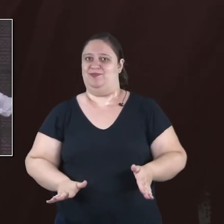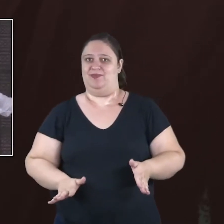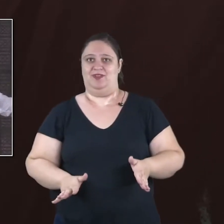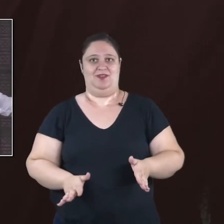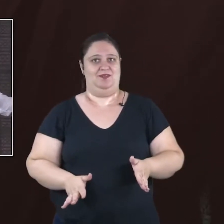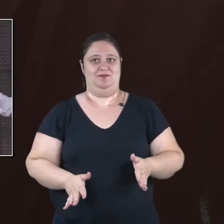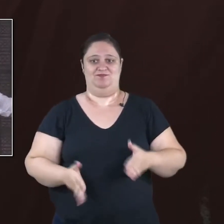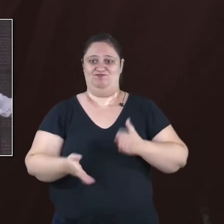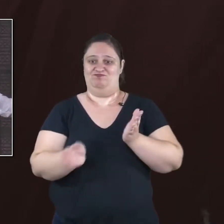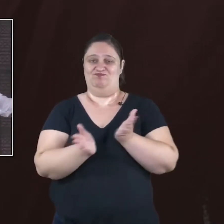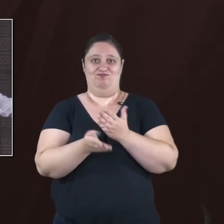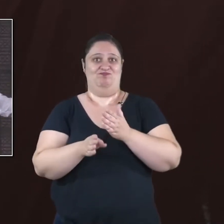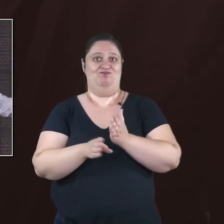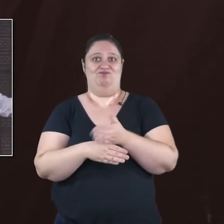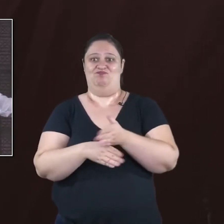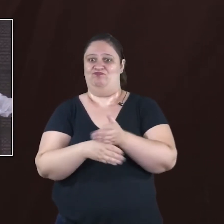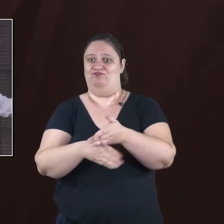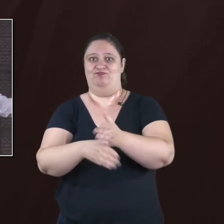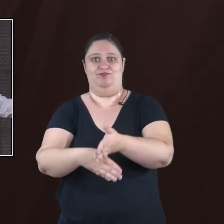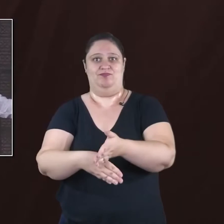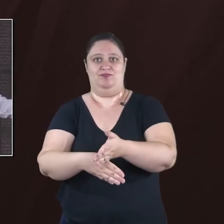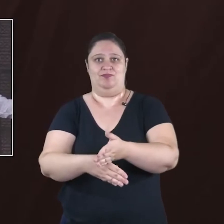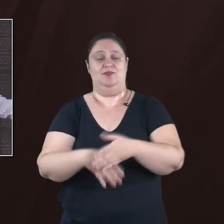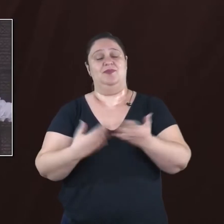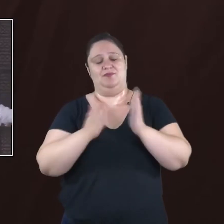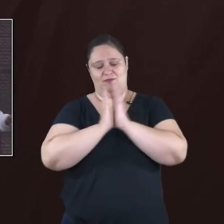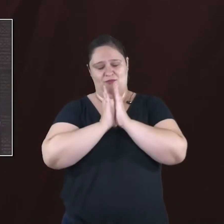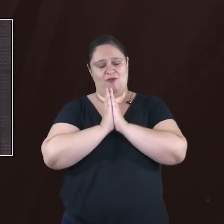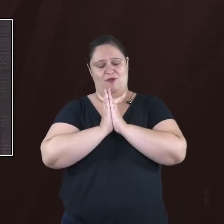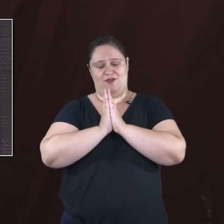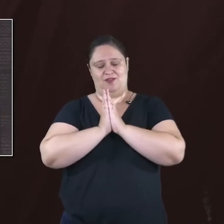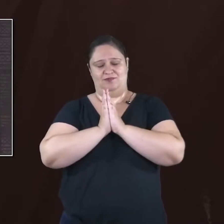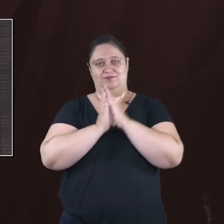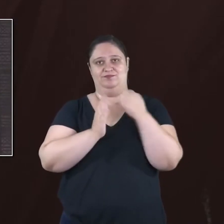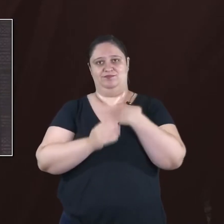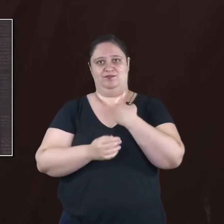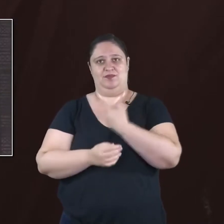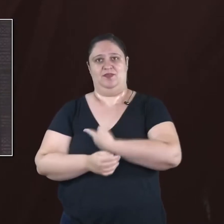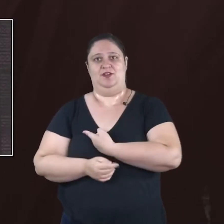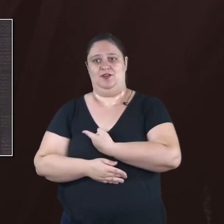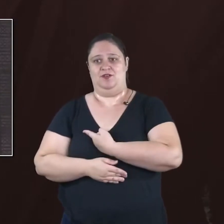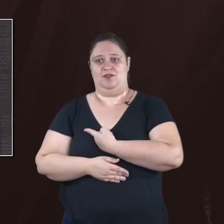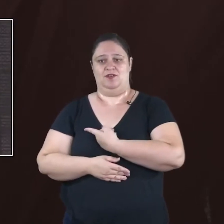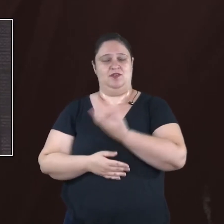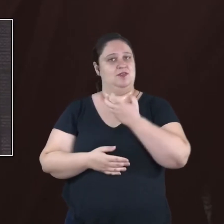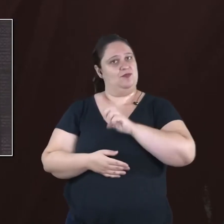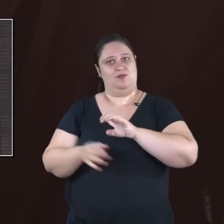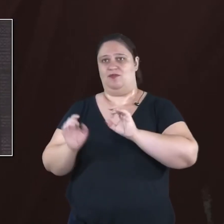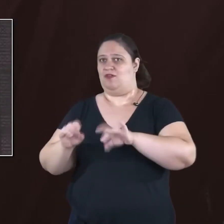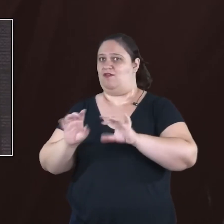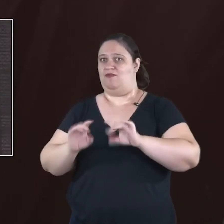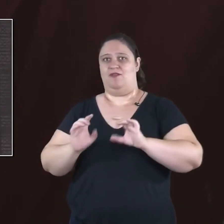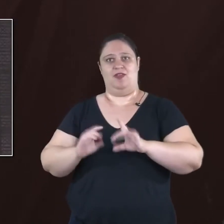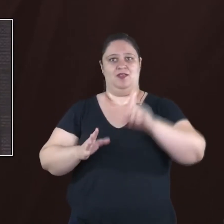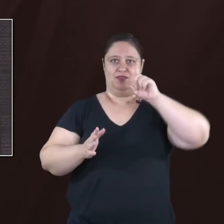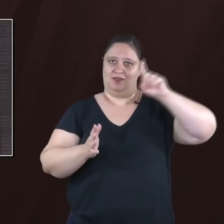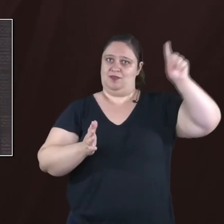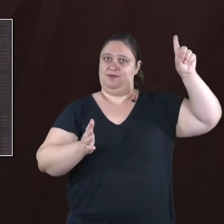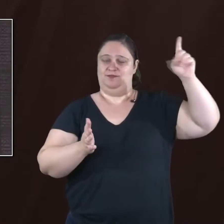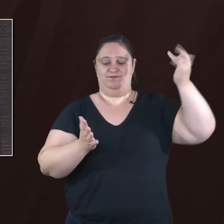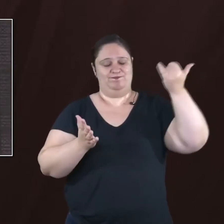fazer. Queridos irmãos, orem por nós. Nós queremos não mercadejar a palavra de Deus,